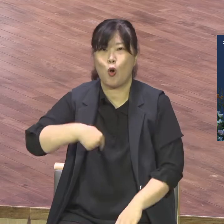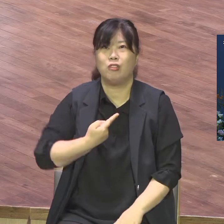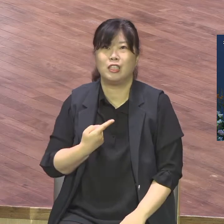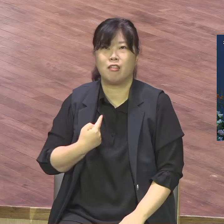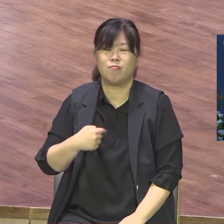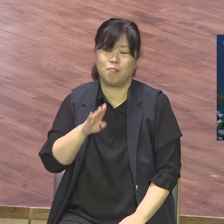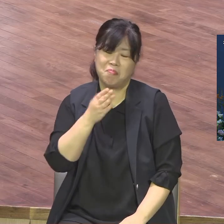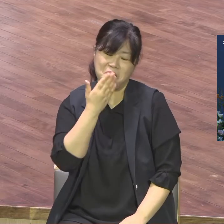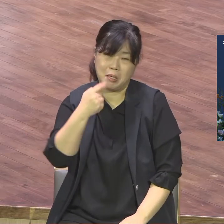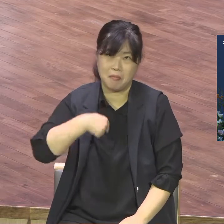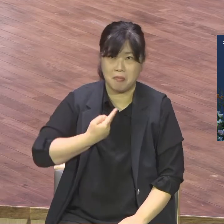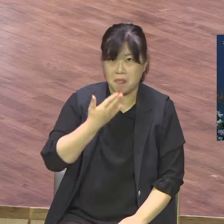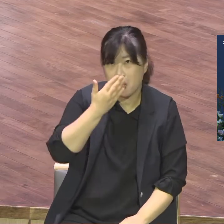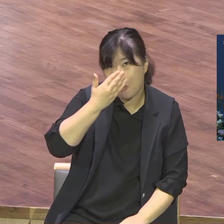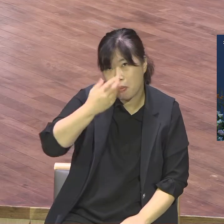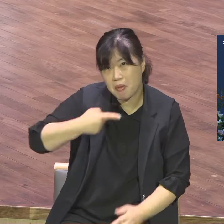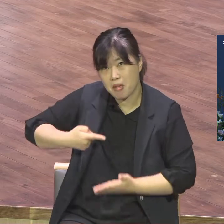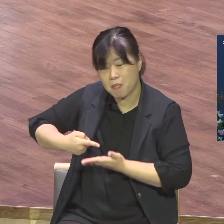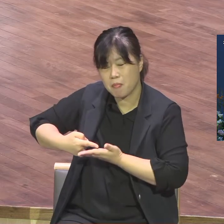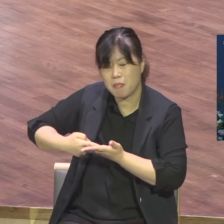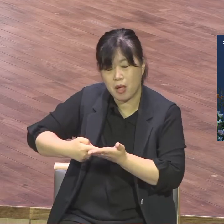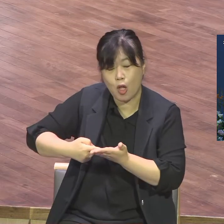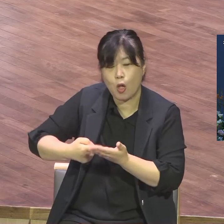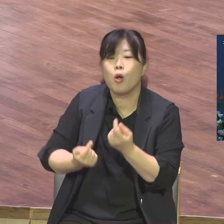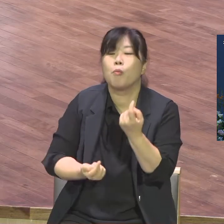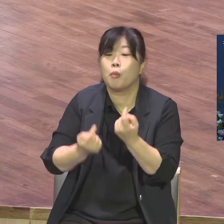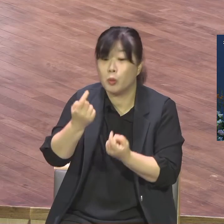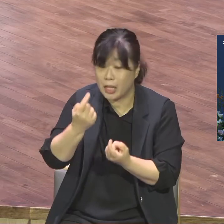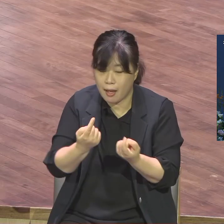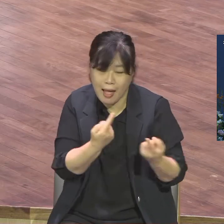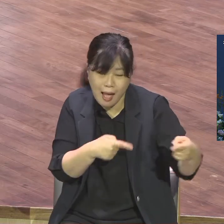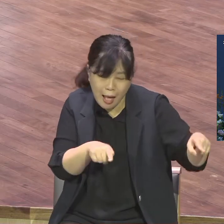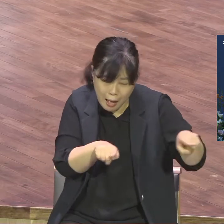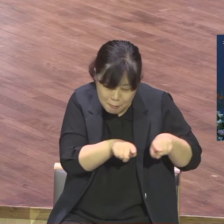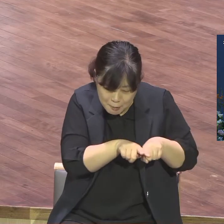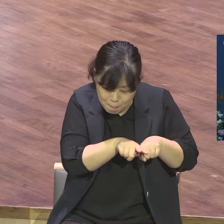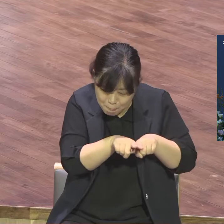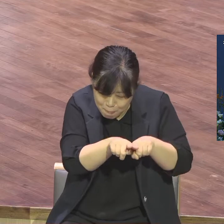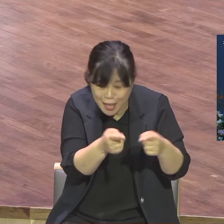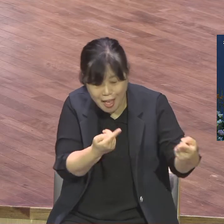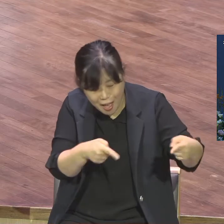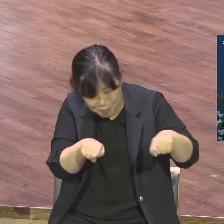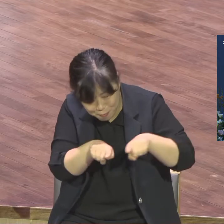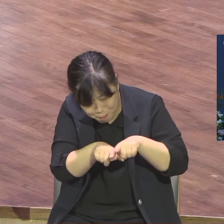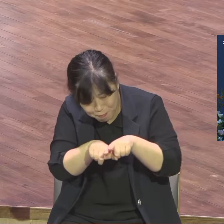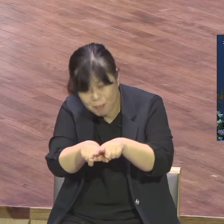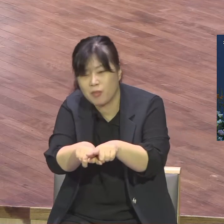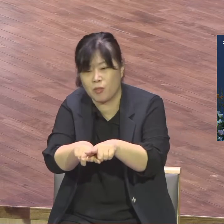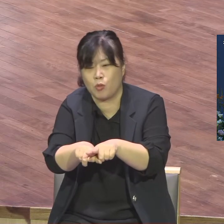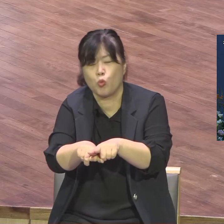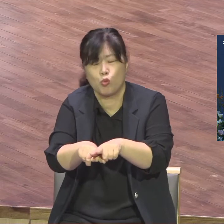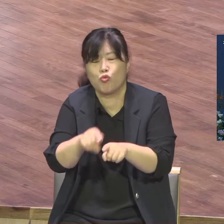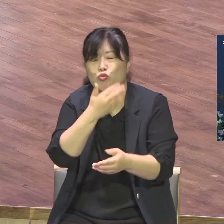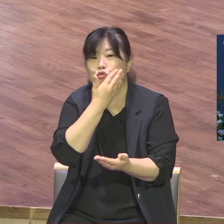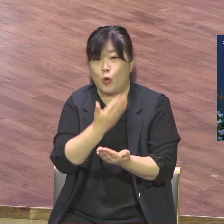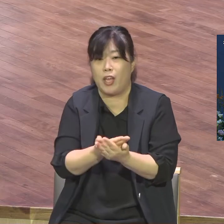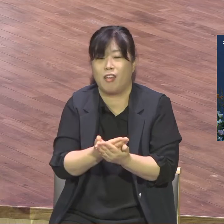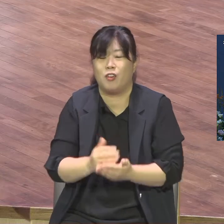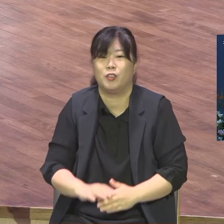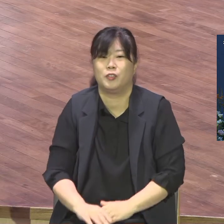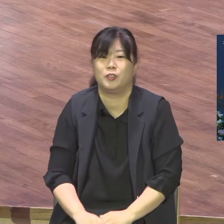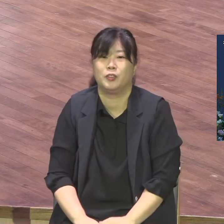이 영적 형제로서 이거 돼야 됩니다. 다시 말하면